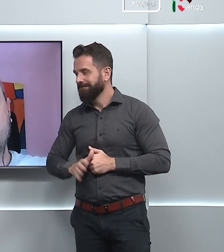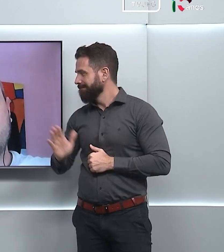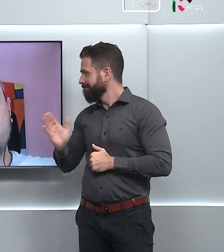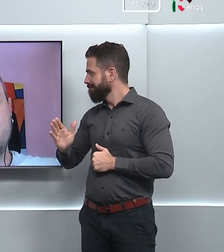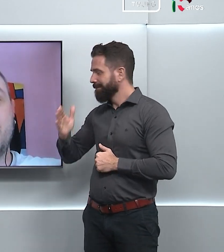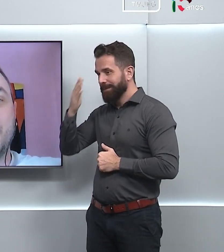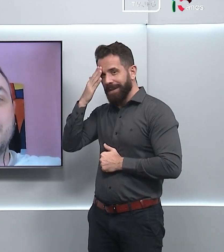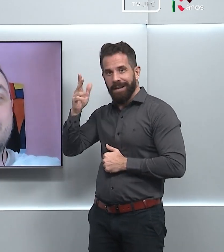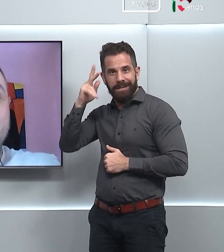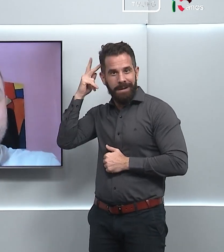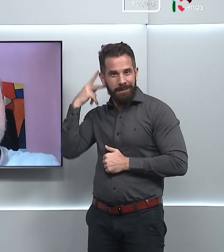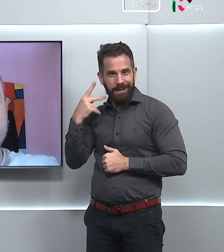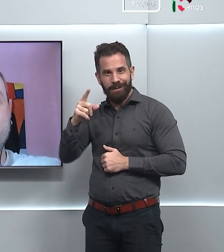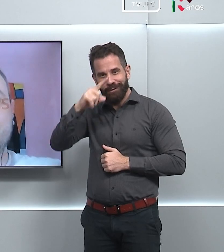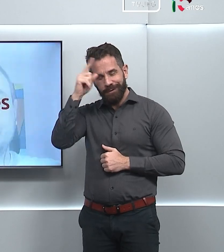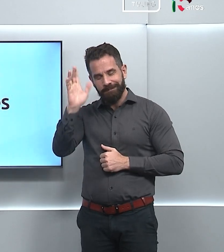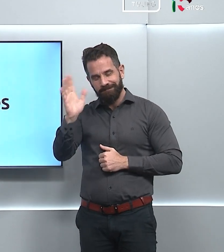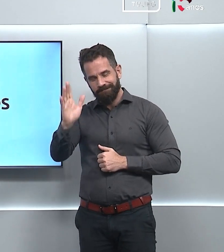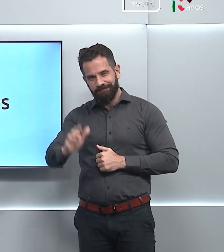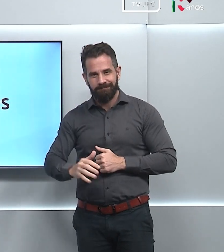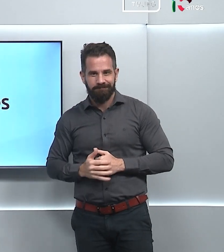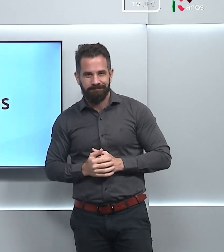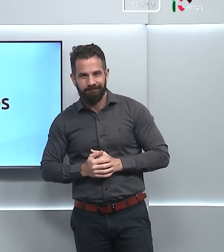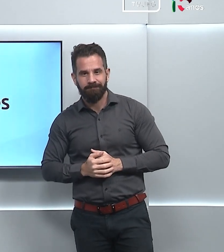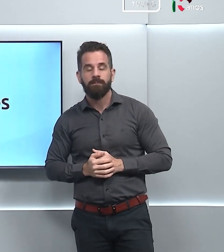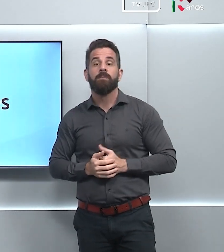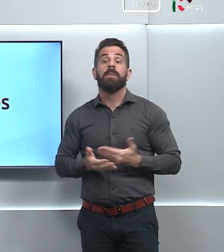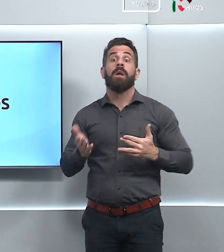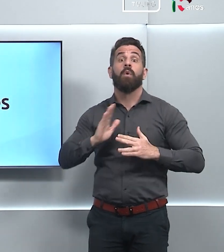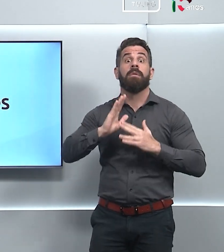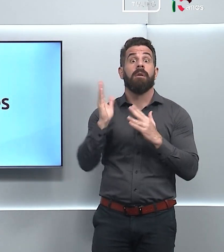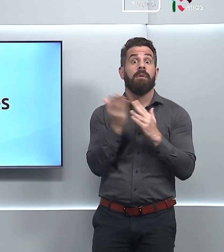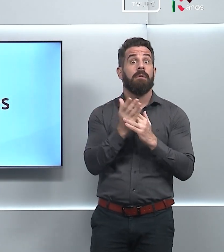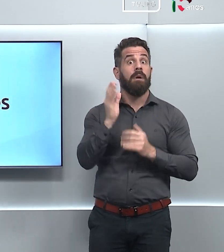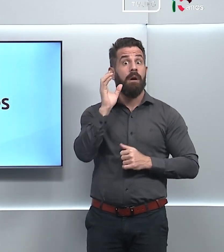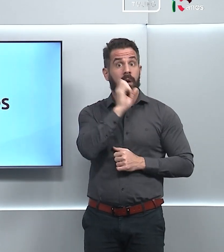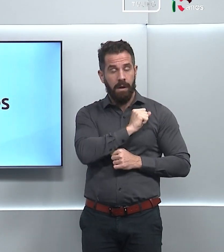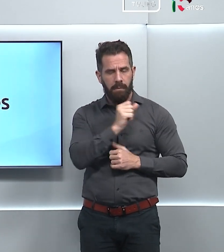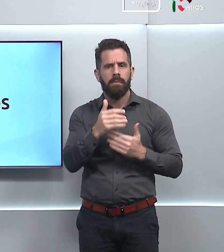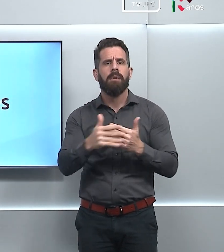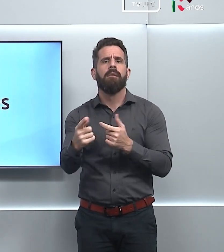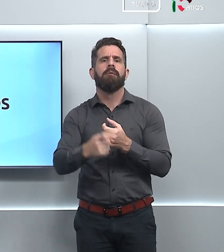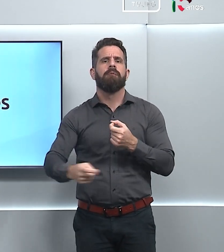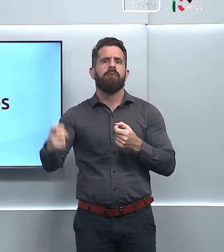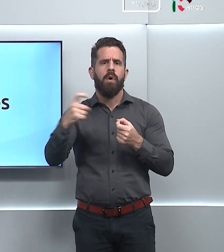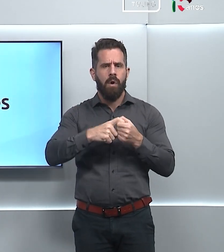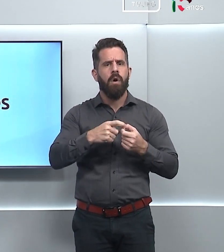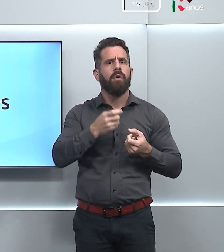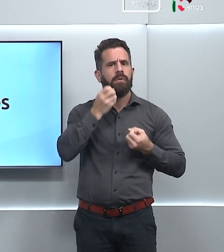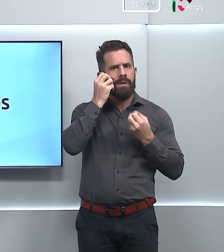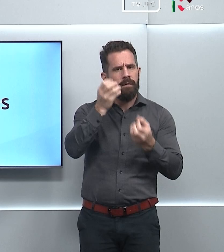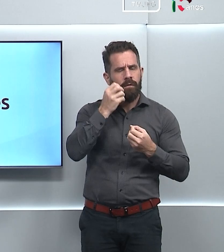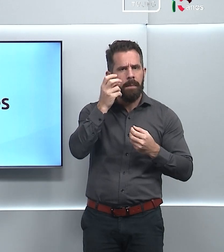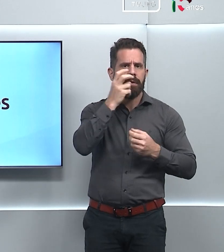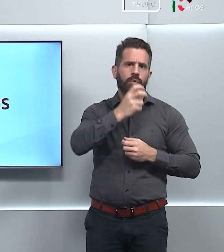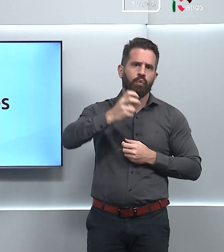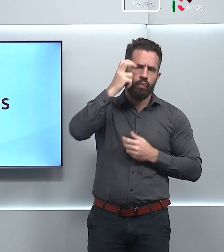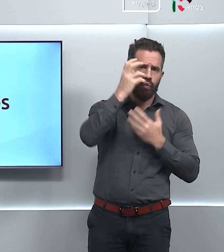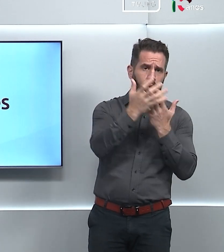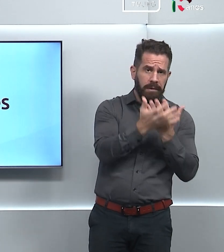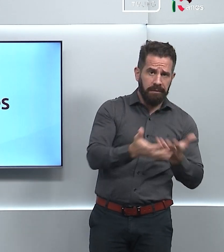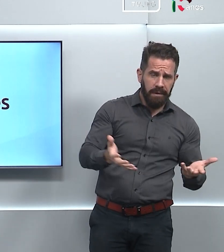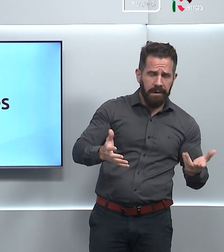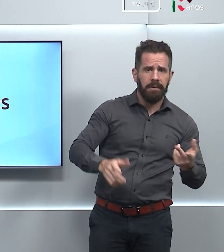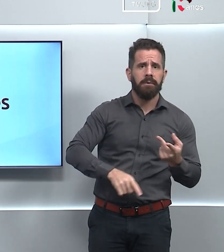Obrigado, Diego. Até mais. E agora a gente vai para um rápido intervalo. Daqui a pouco tem informações sobre cultura. Também